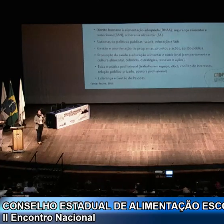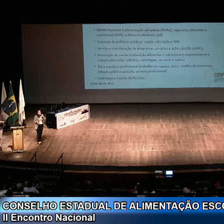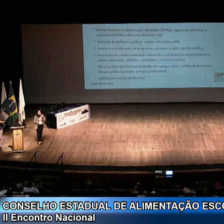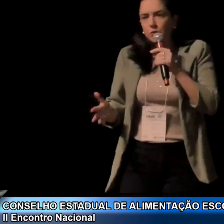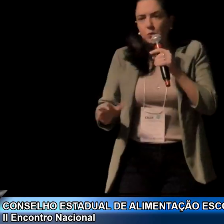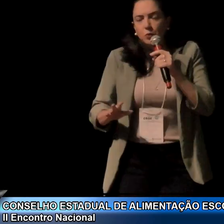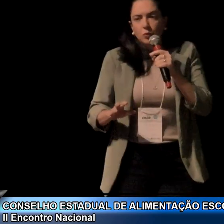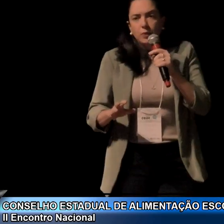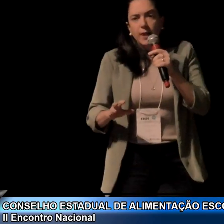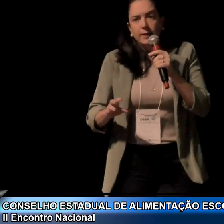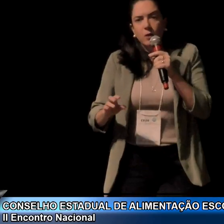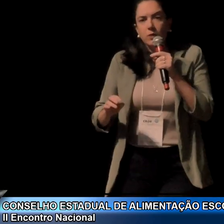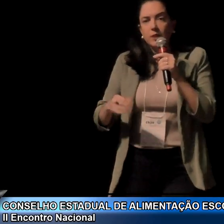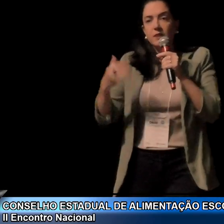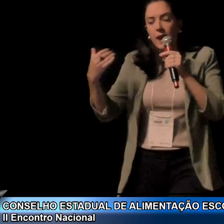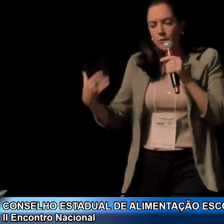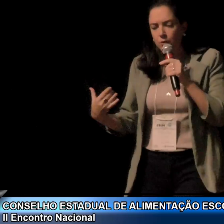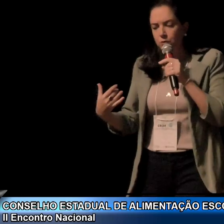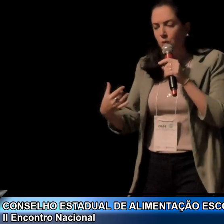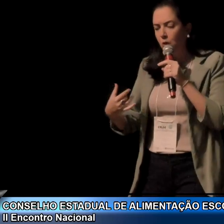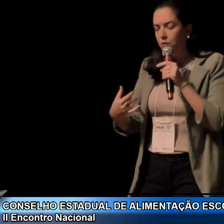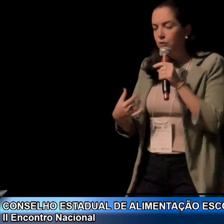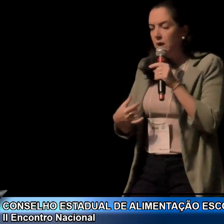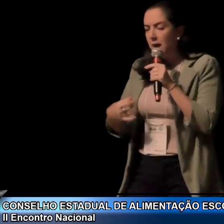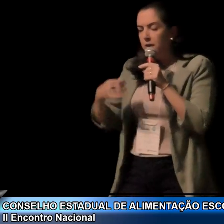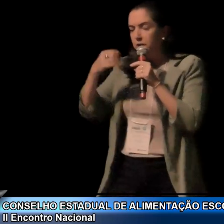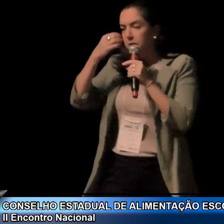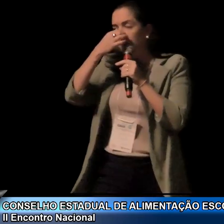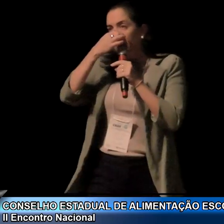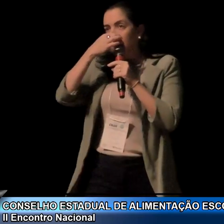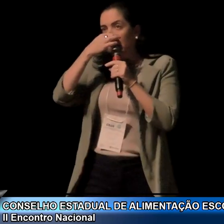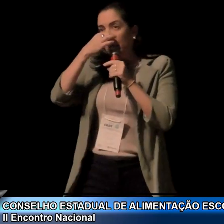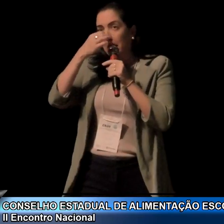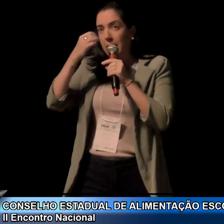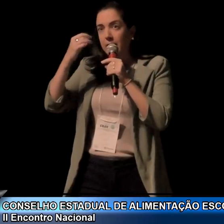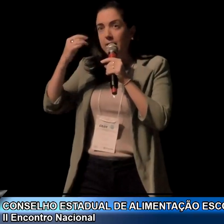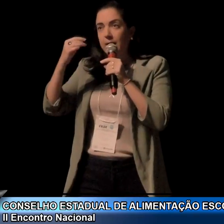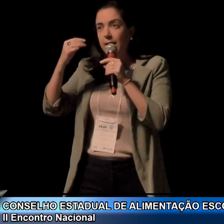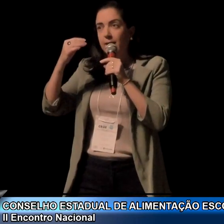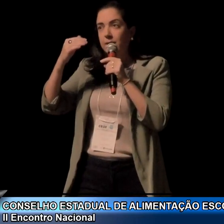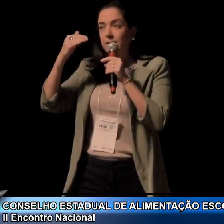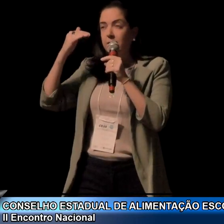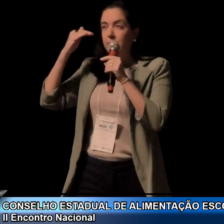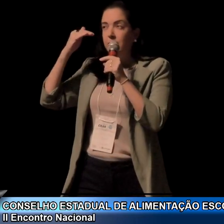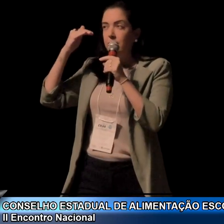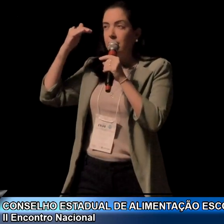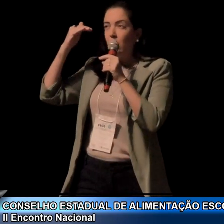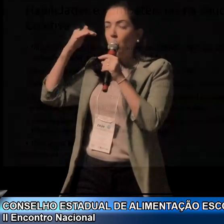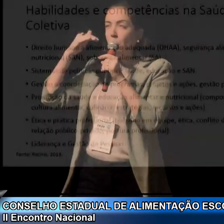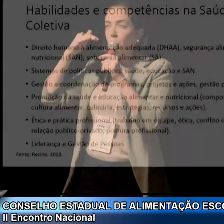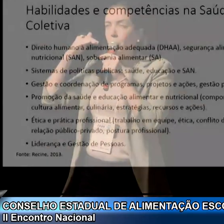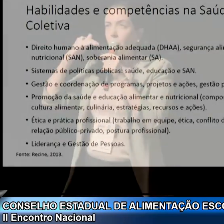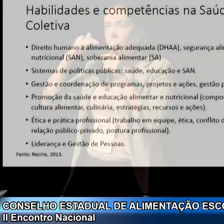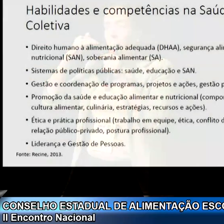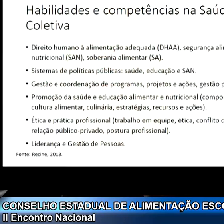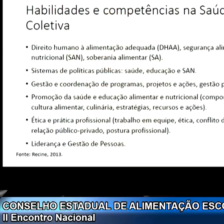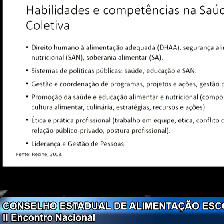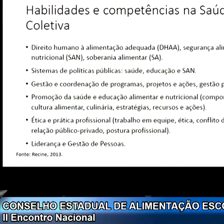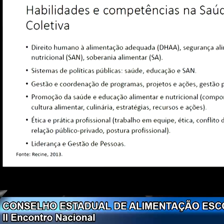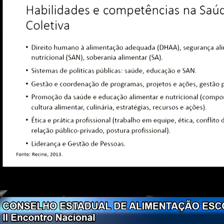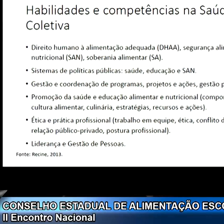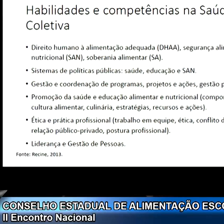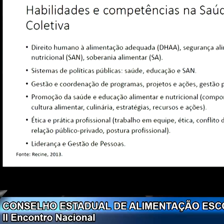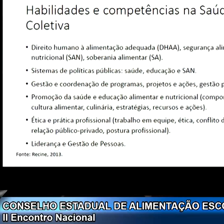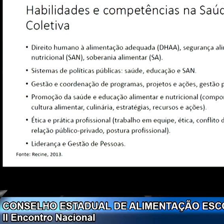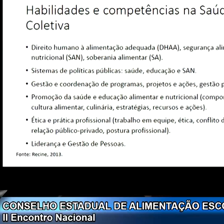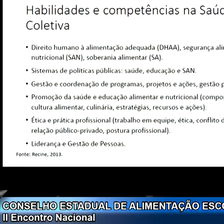que é a base de tudo né então e que tá no nosso código de ética que é ter como né